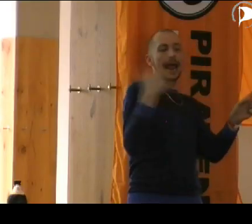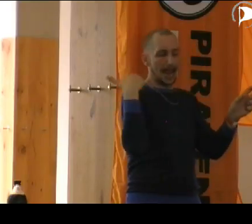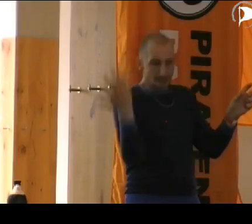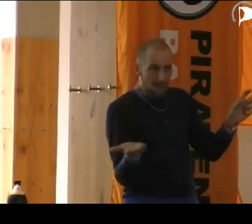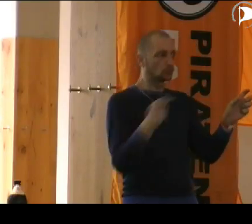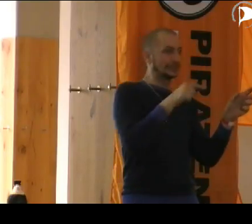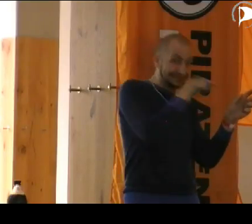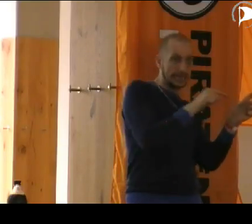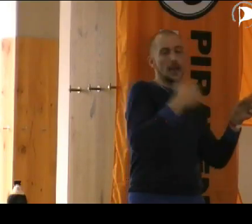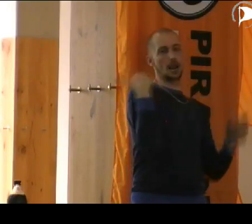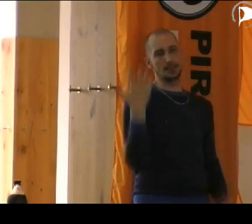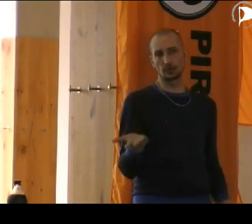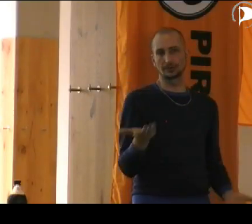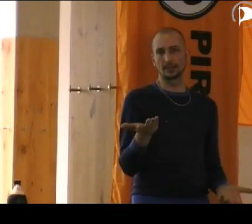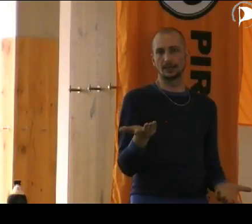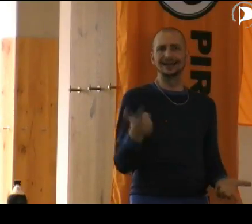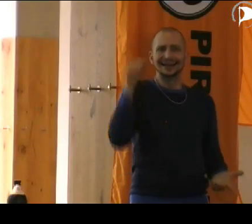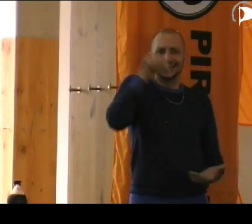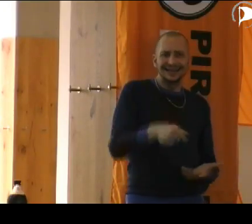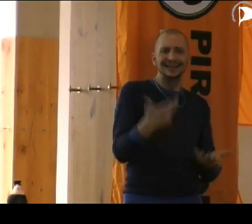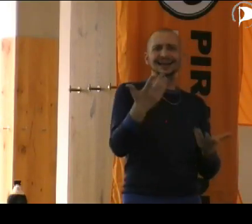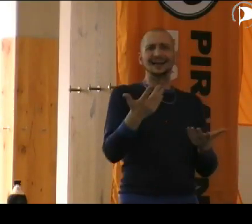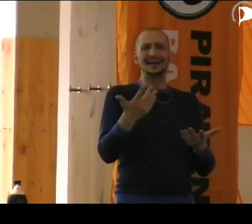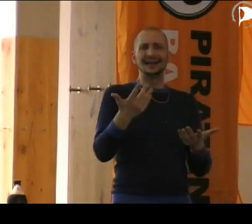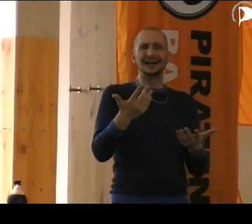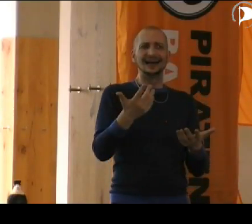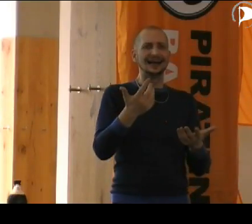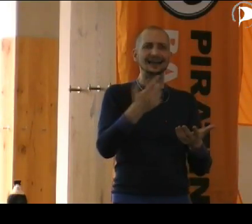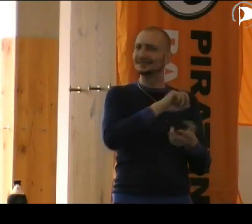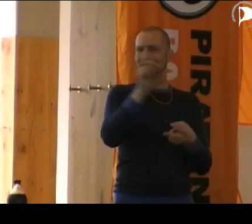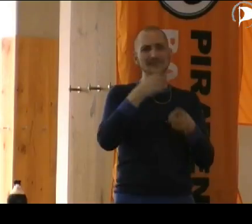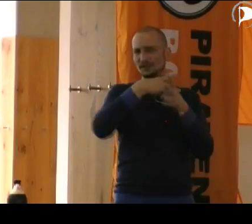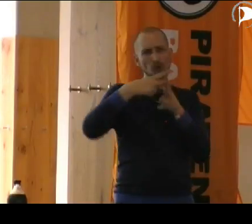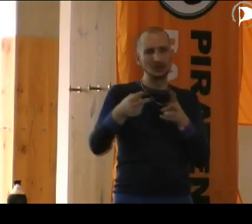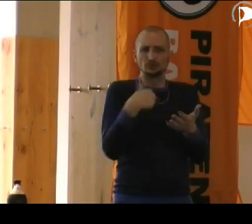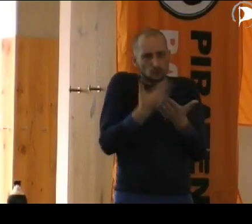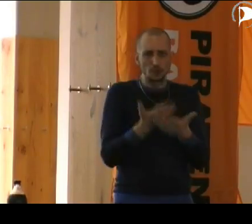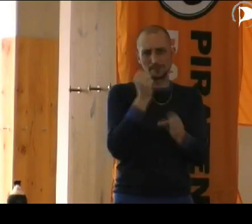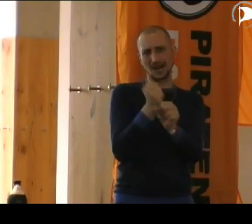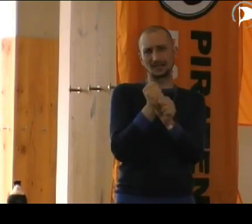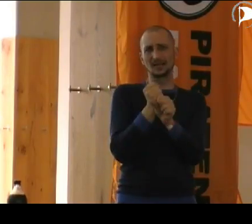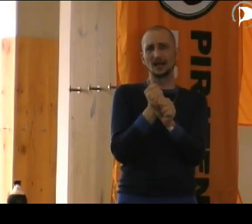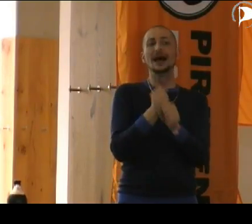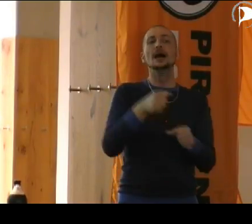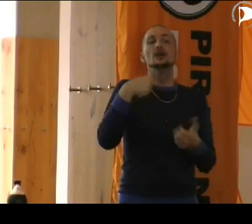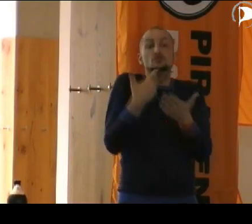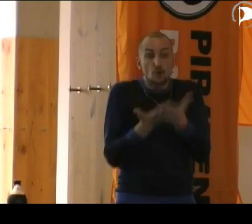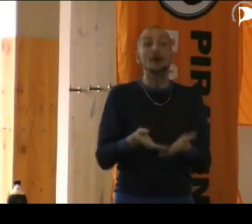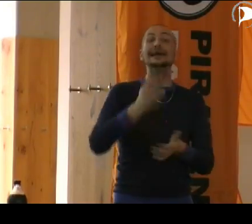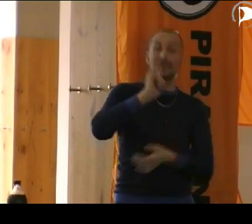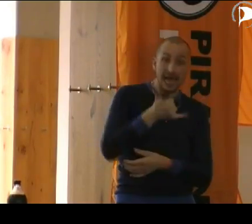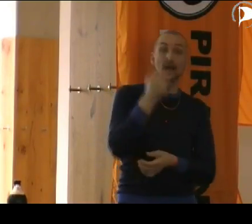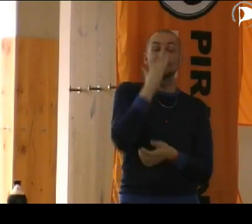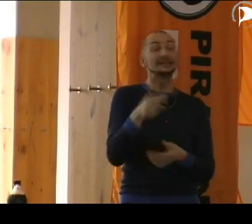ein relativ ungewöhnliches verfahren dass man nur dann in anspruch nimmt wenn berechtigte zweifel